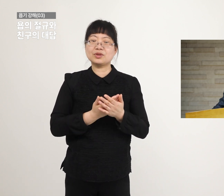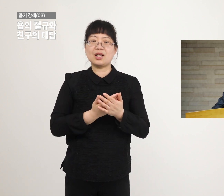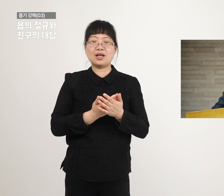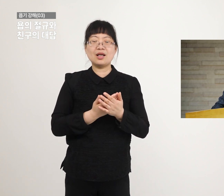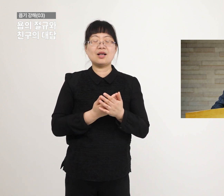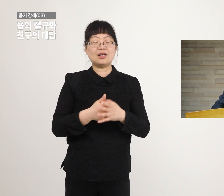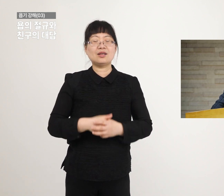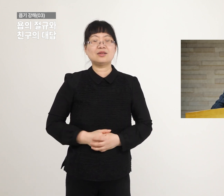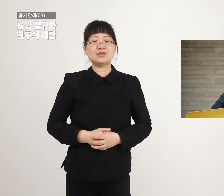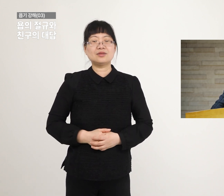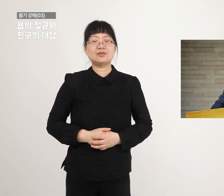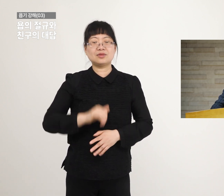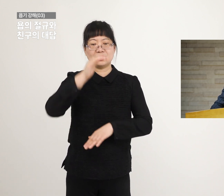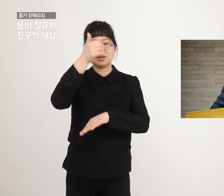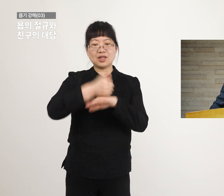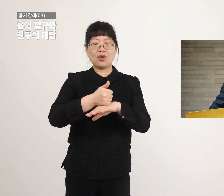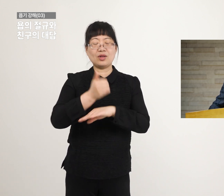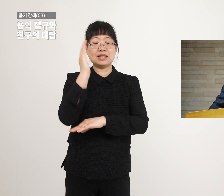결론 앞에